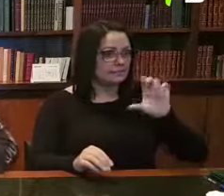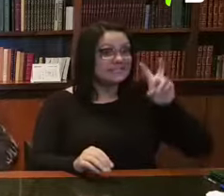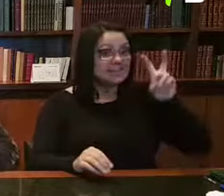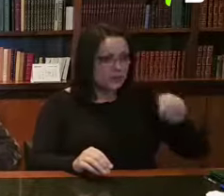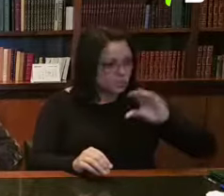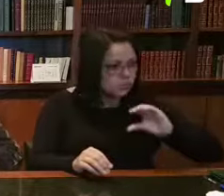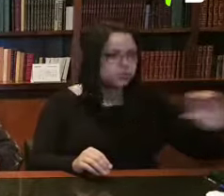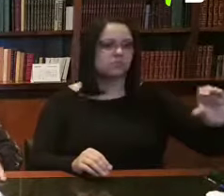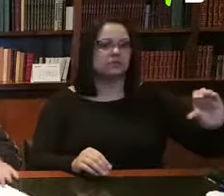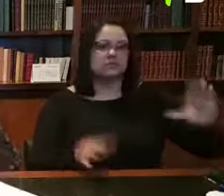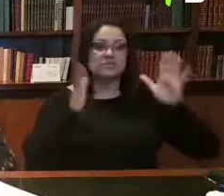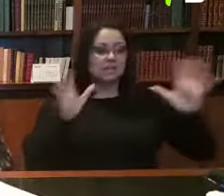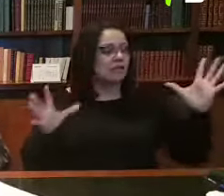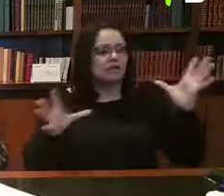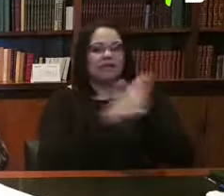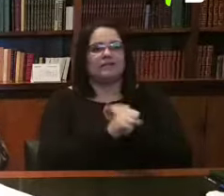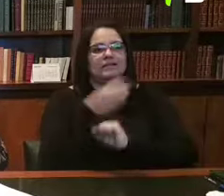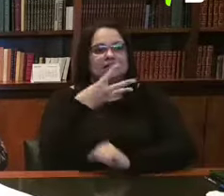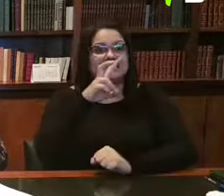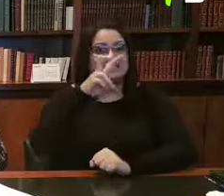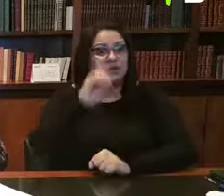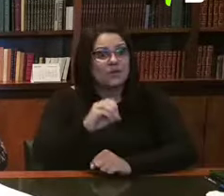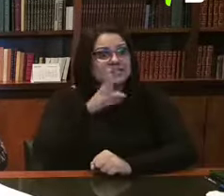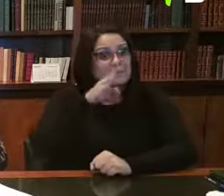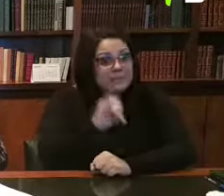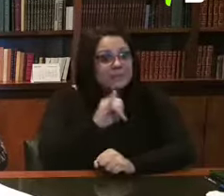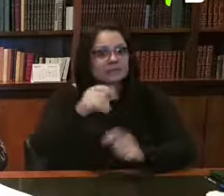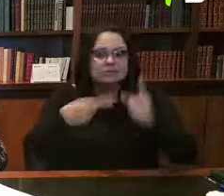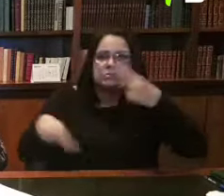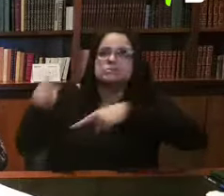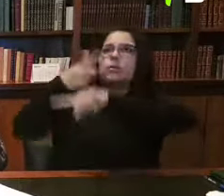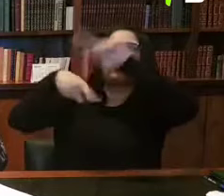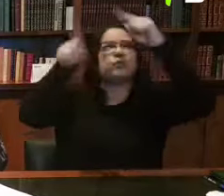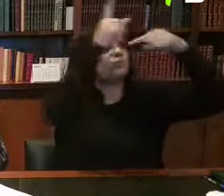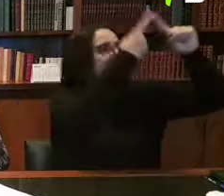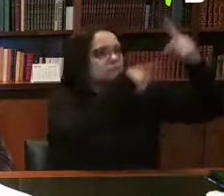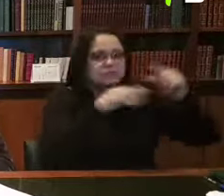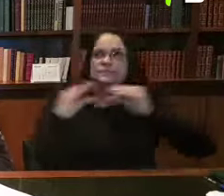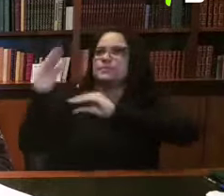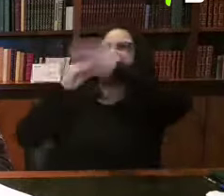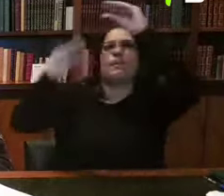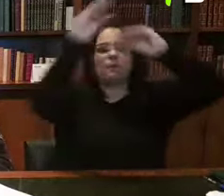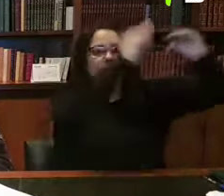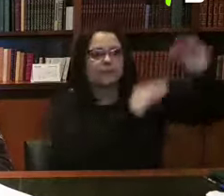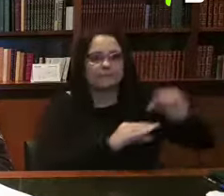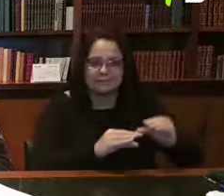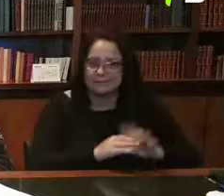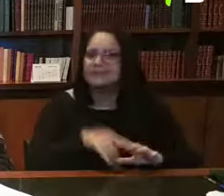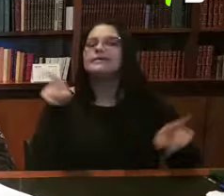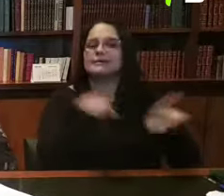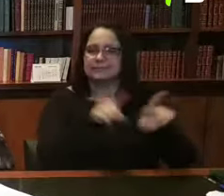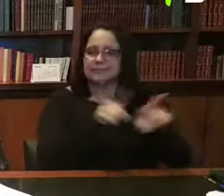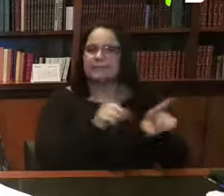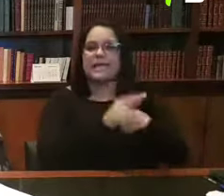logo no início da crise já tinha 350 milhões girando e ao mesmo tempo nós temos seguintes diferimos